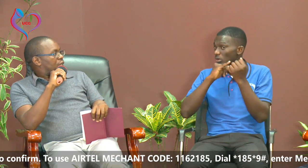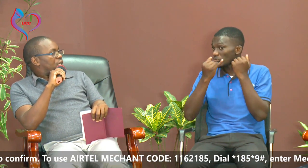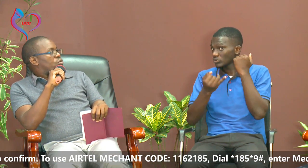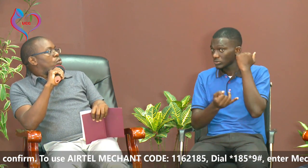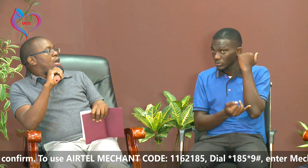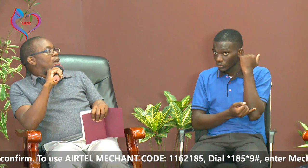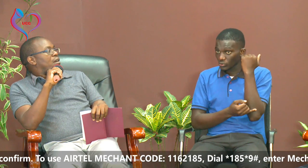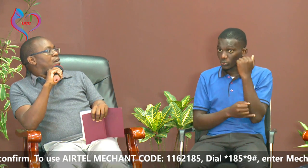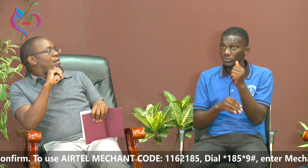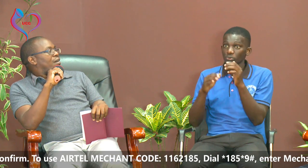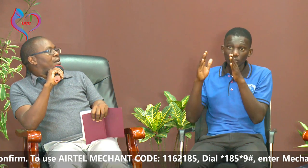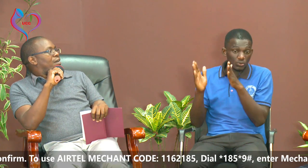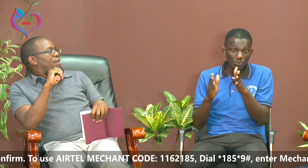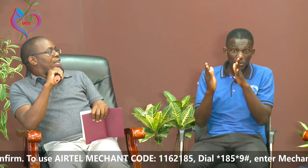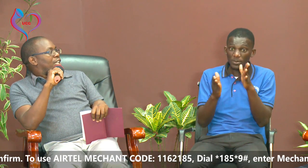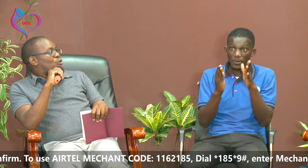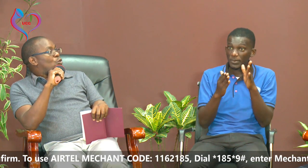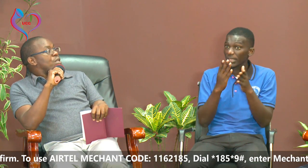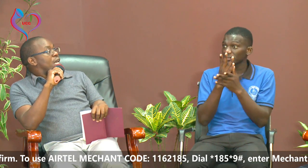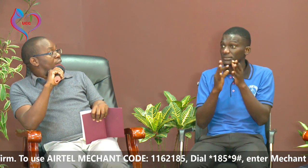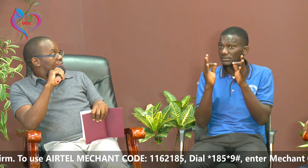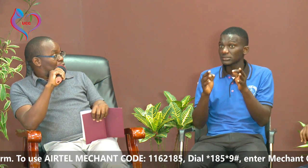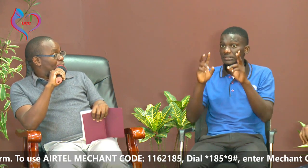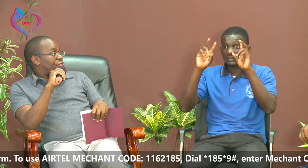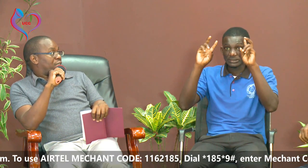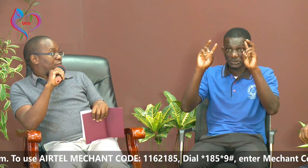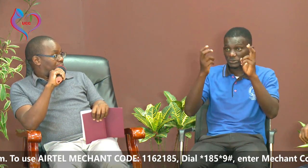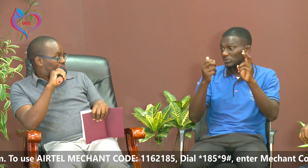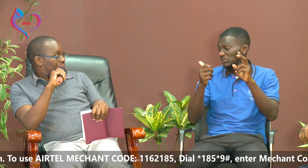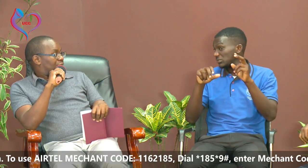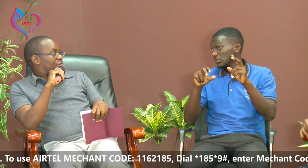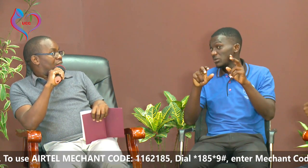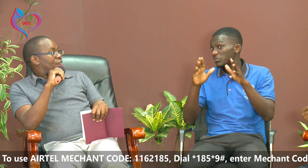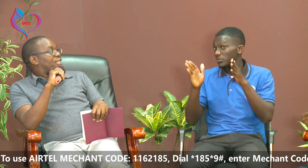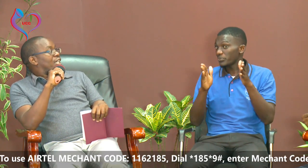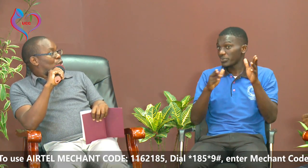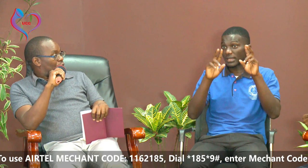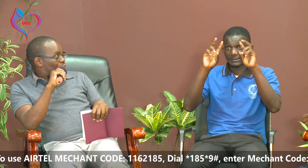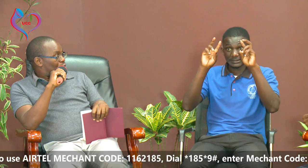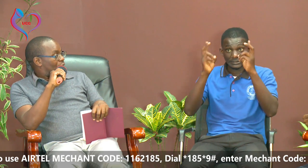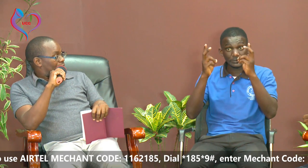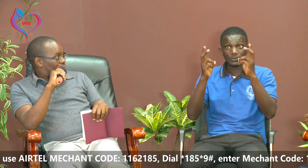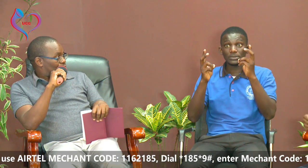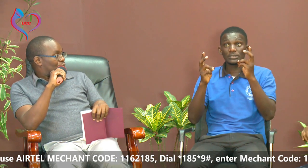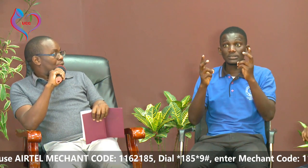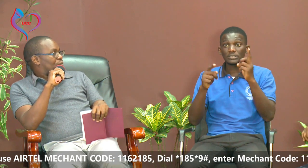na nentula wagena it took me years to perfect it yes and church kola no olwalero